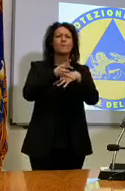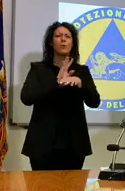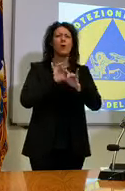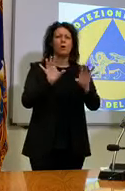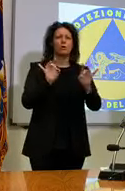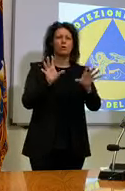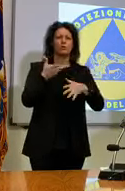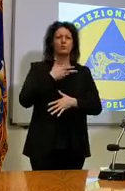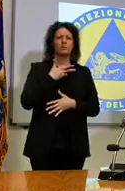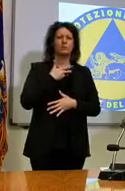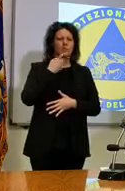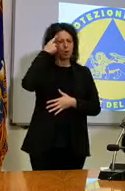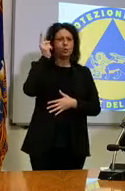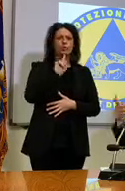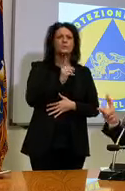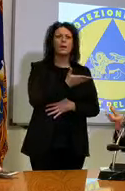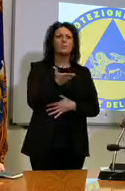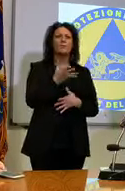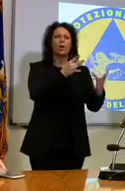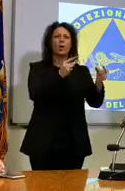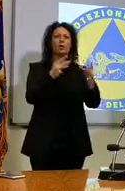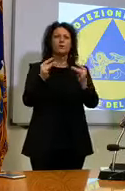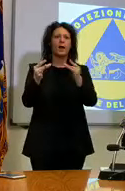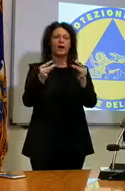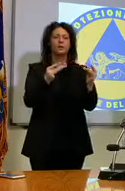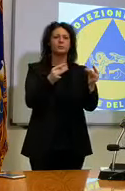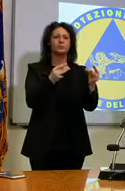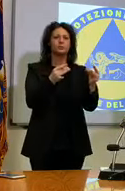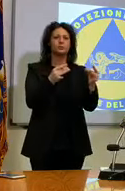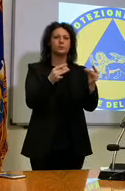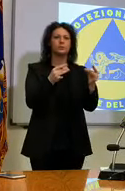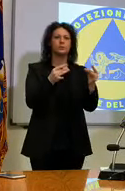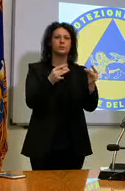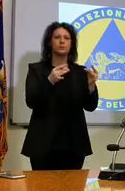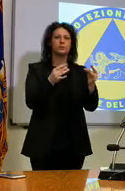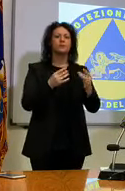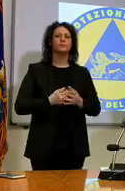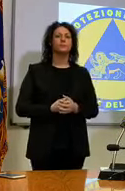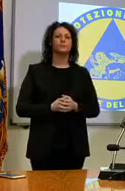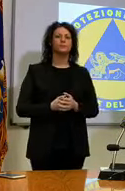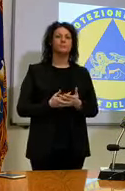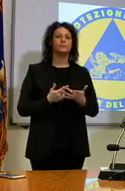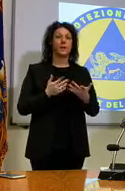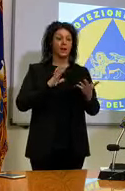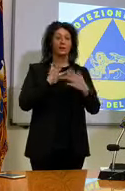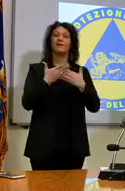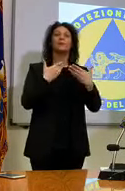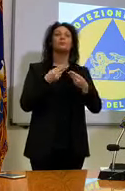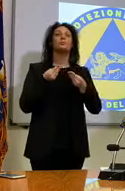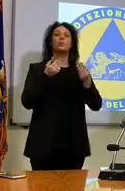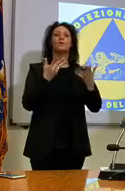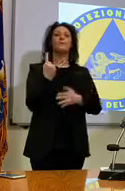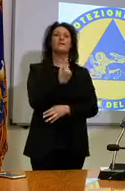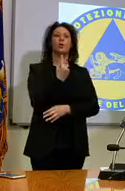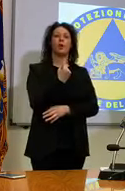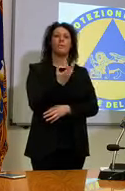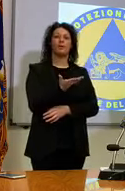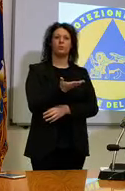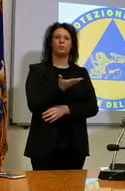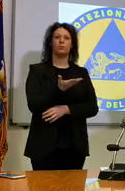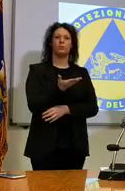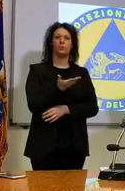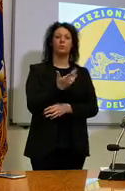essere stati contagiati e che molti di quelli non conoscevano neanche i primi due contagiati. Li abbiamo isolati,